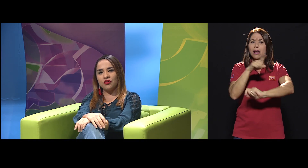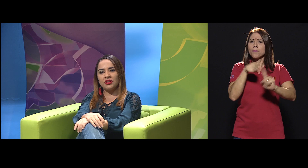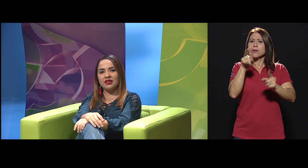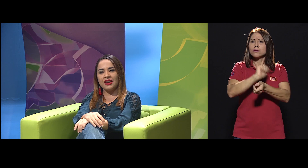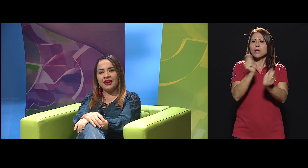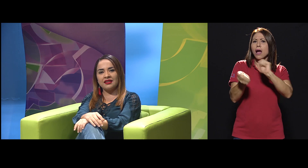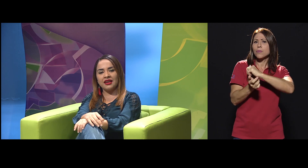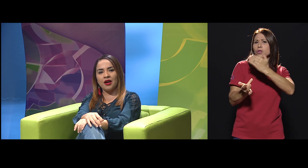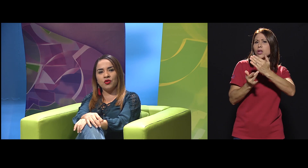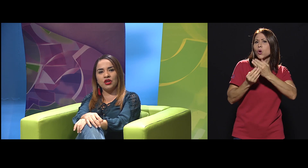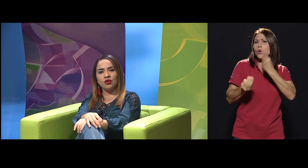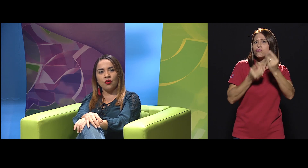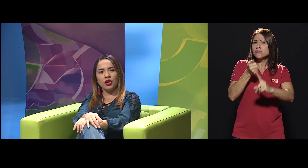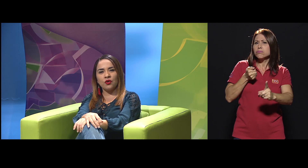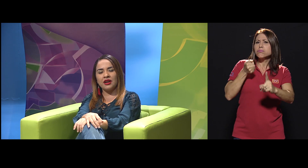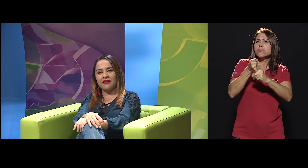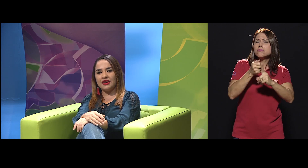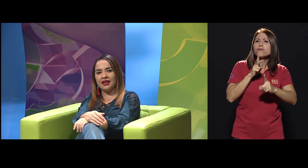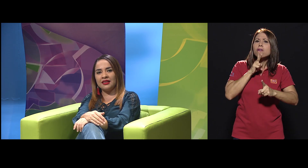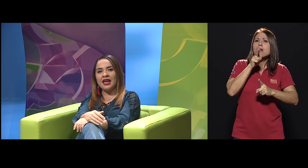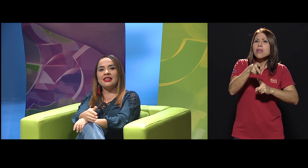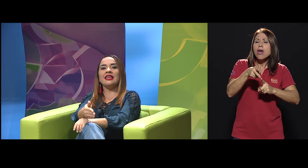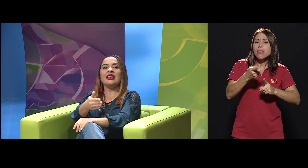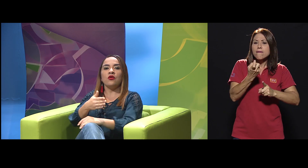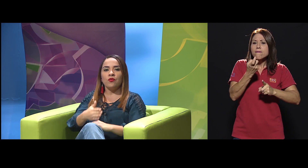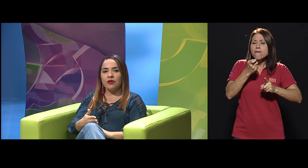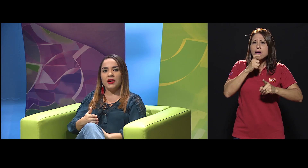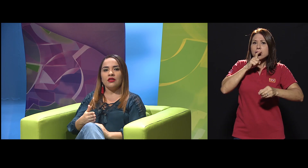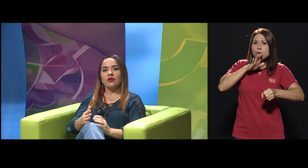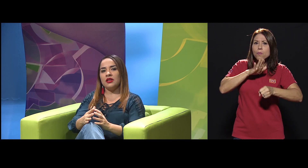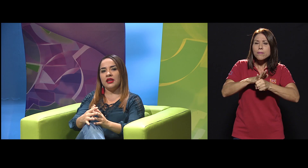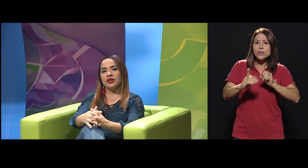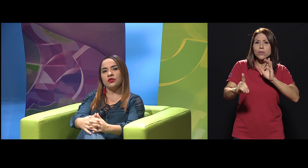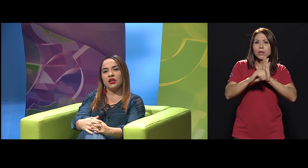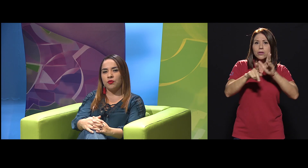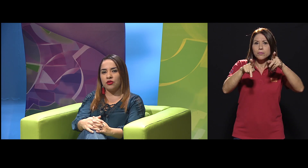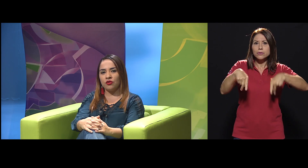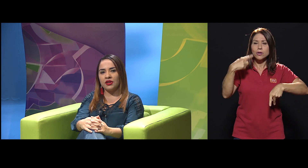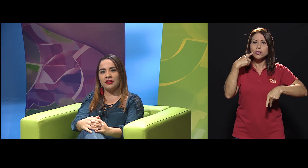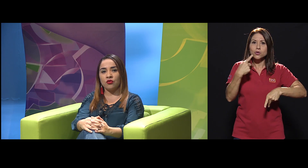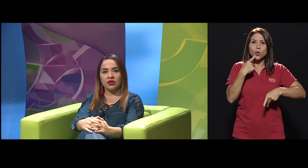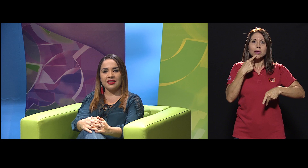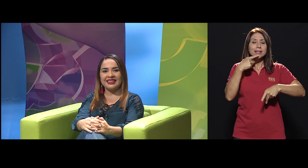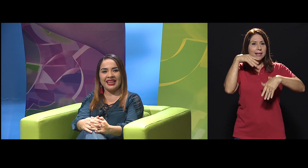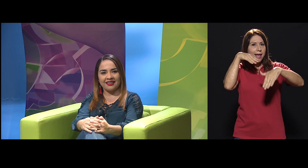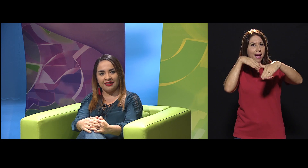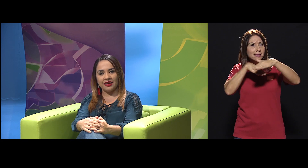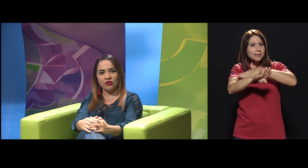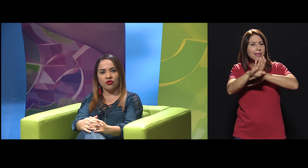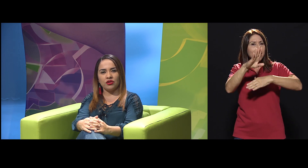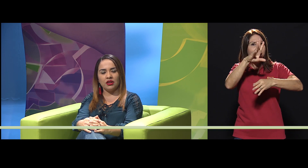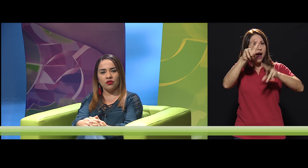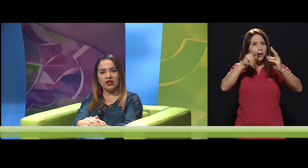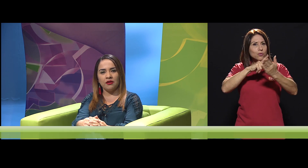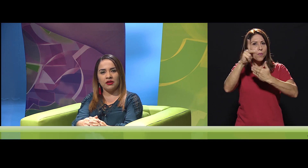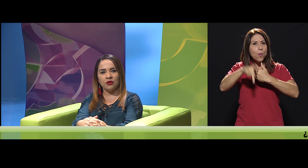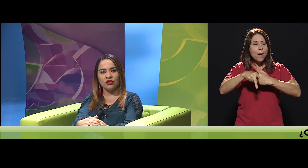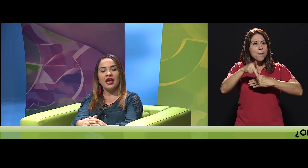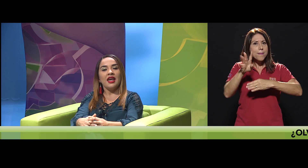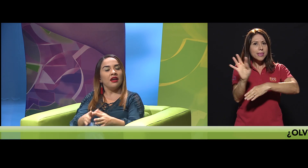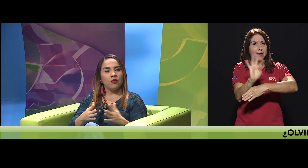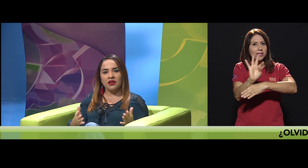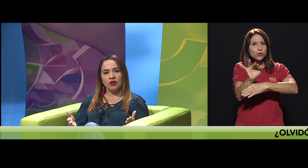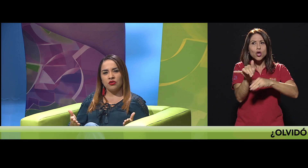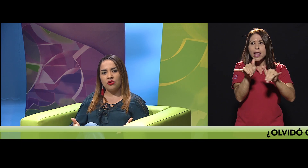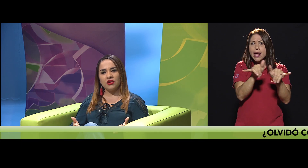¿qué impacto tendrá este cambio tecnológico en la realidad del incumplimiento del derecho de las personas sordas de acceder a los contenidos